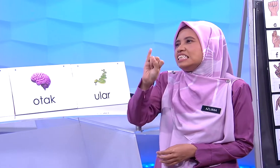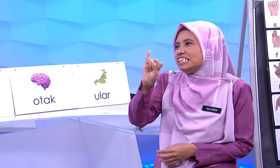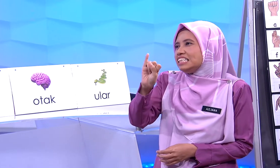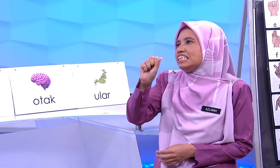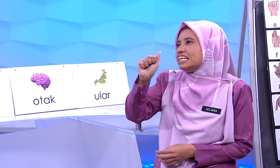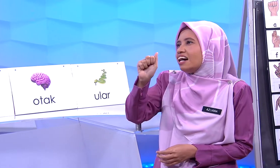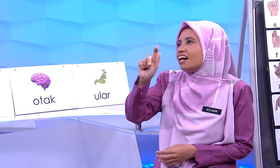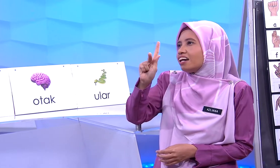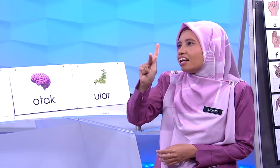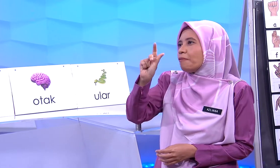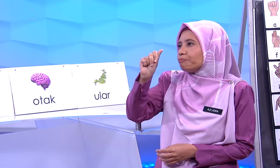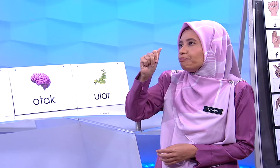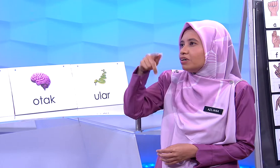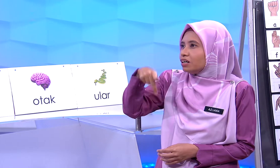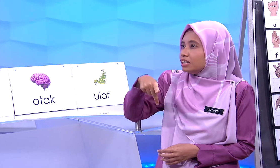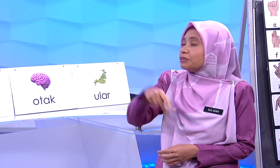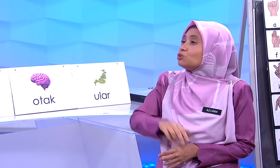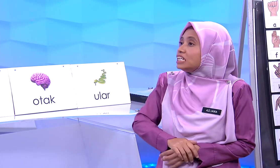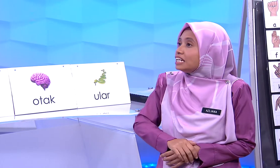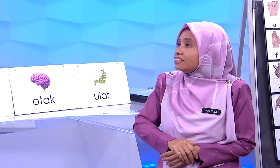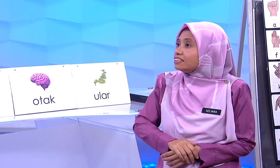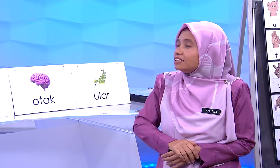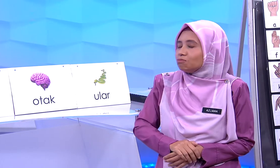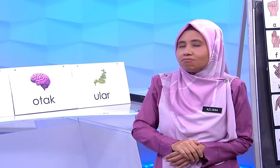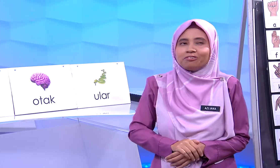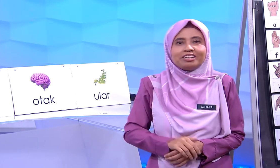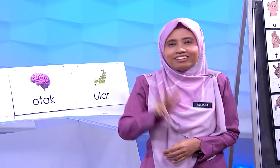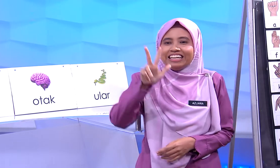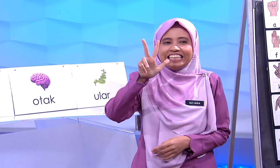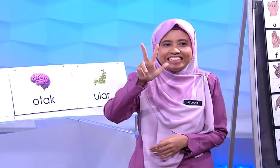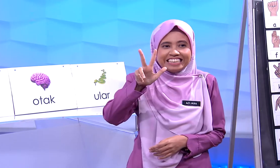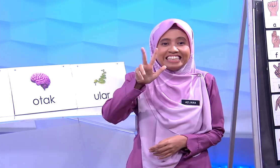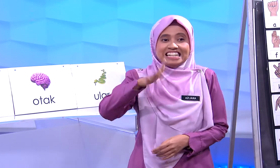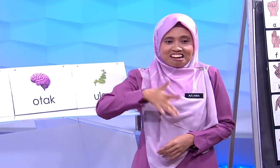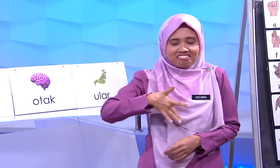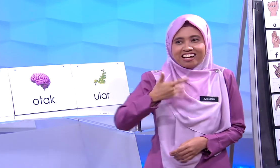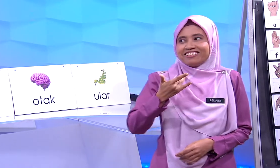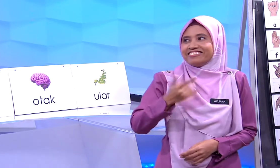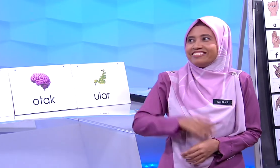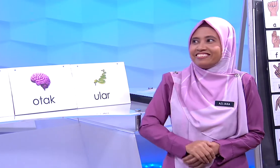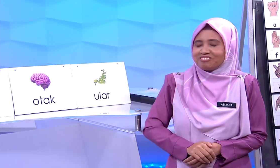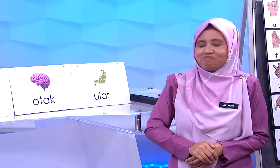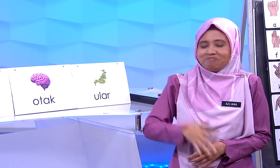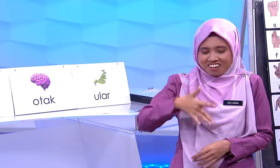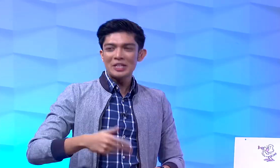Iya kab.pas to 300 boy juga racing Mama